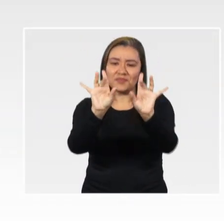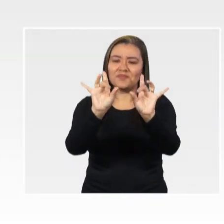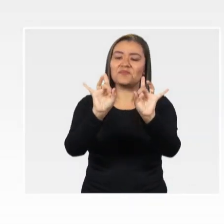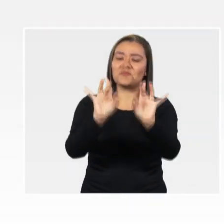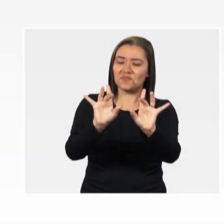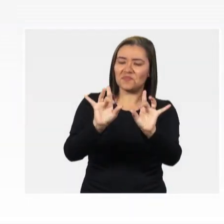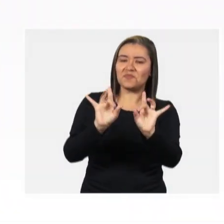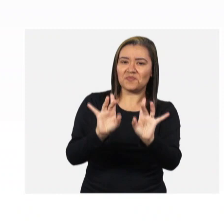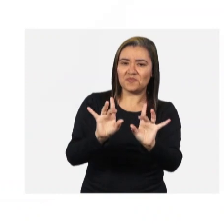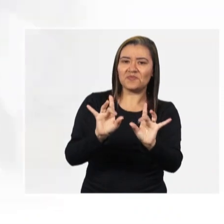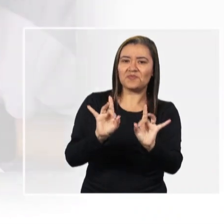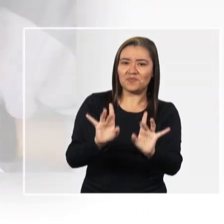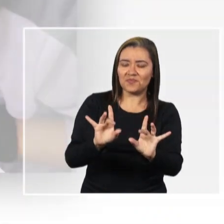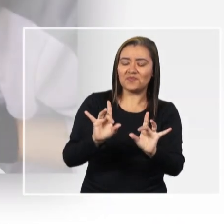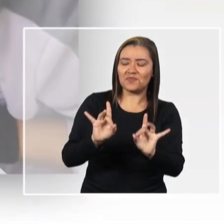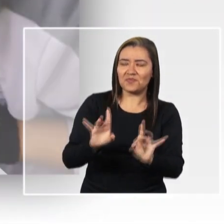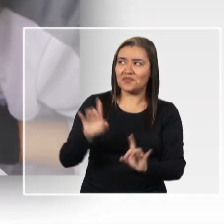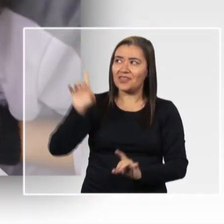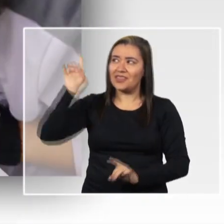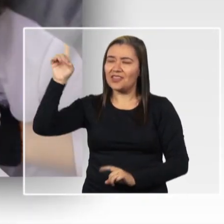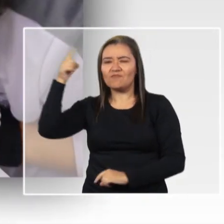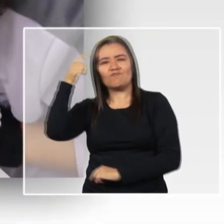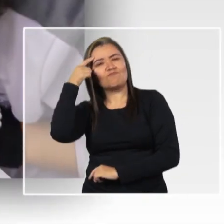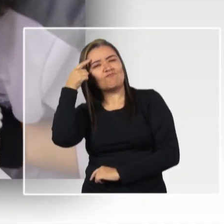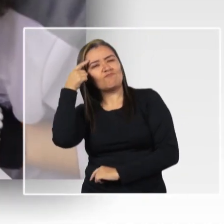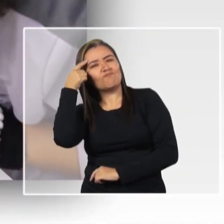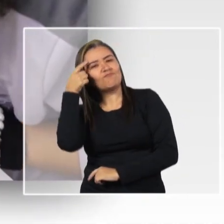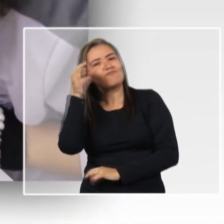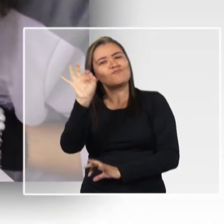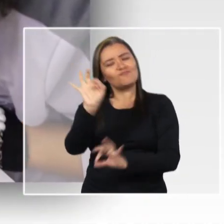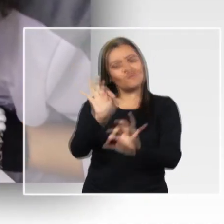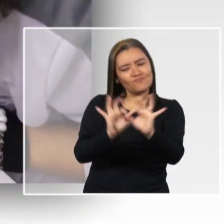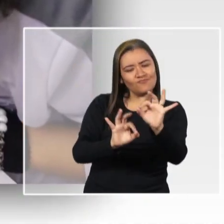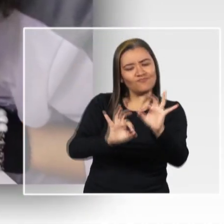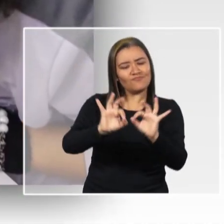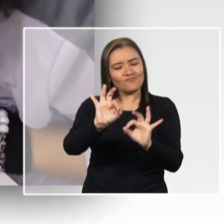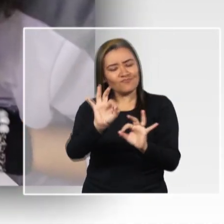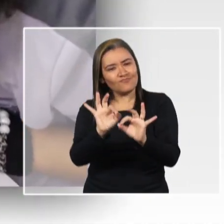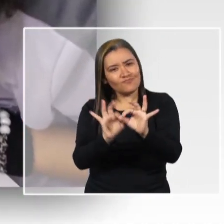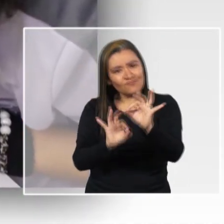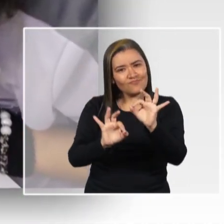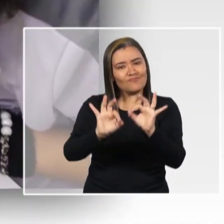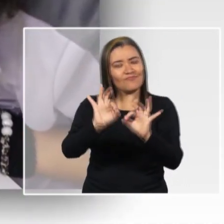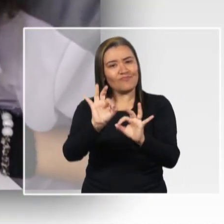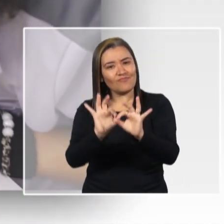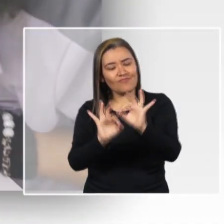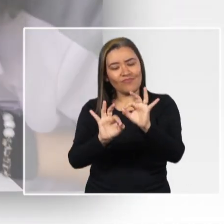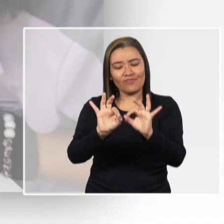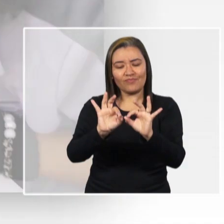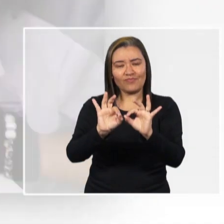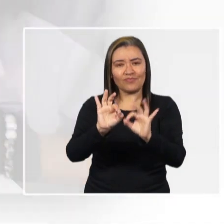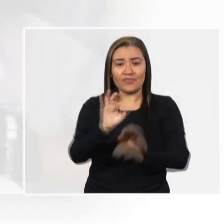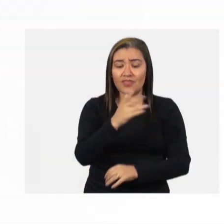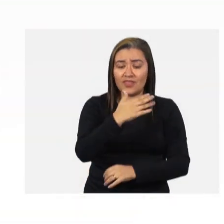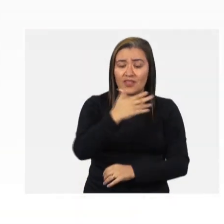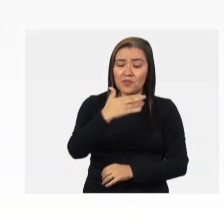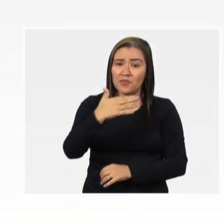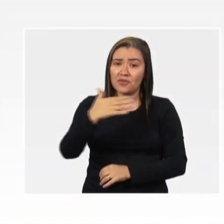Você é uma obra-prima que Ele planejou.